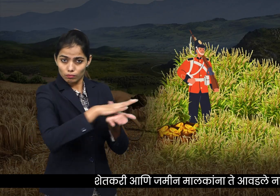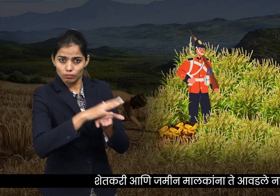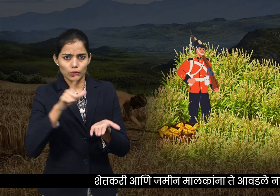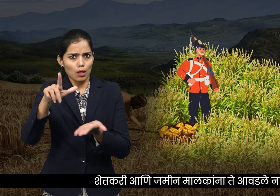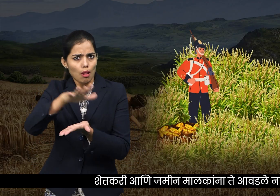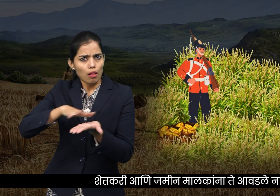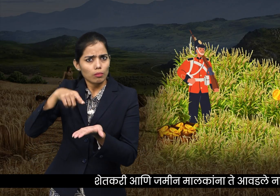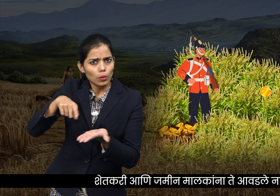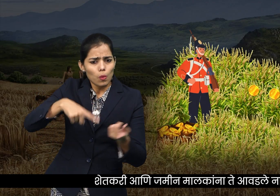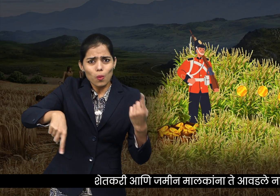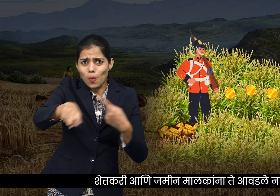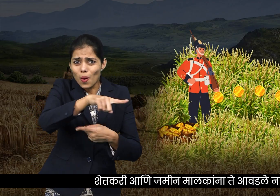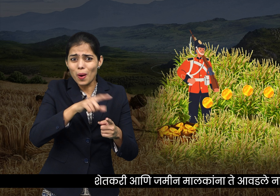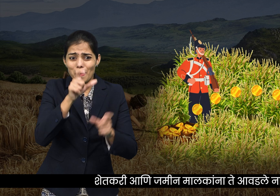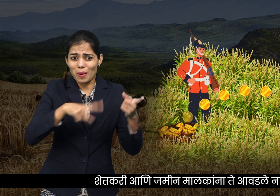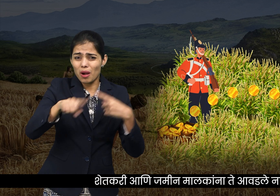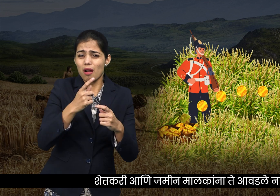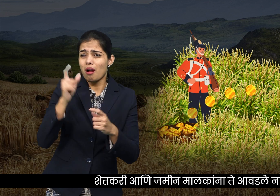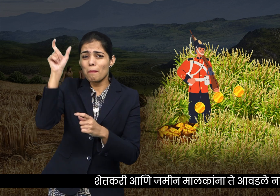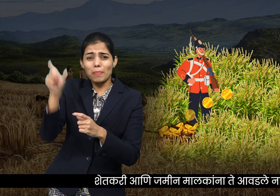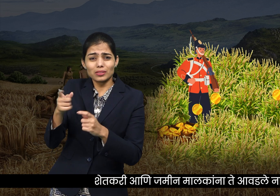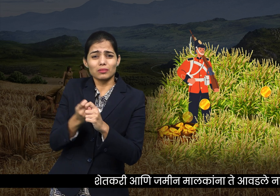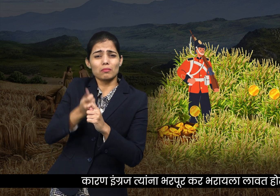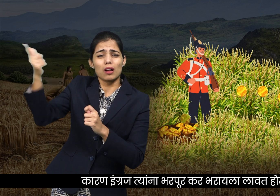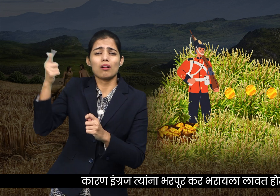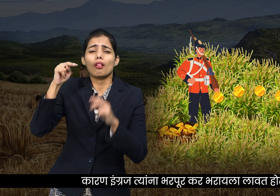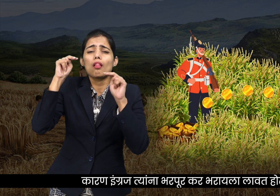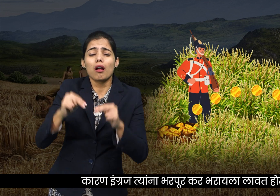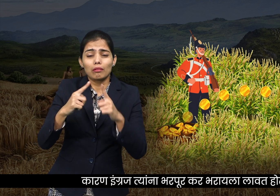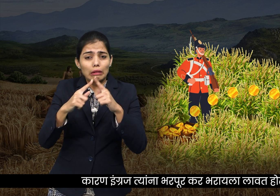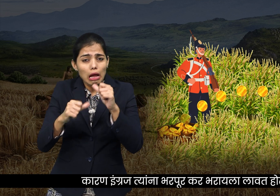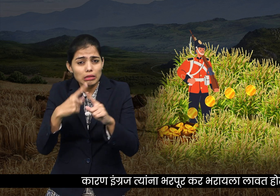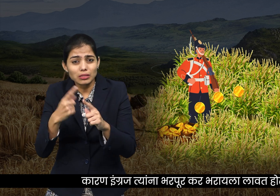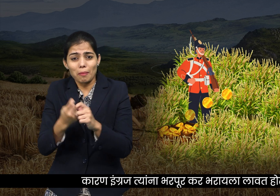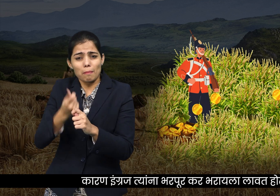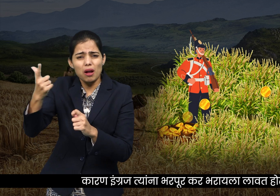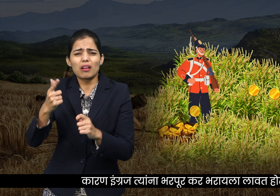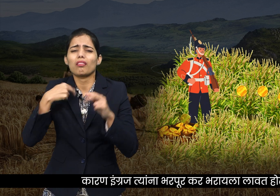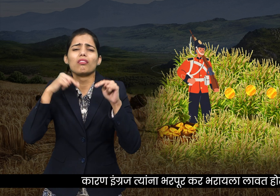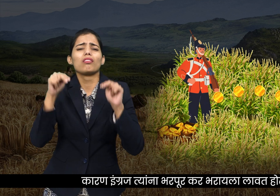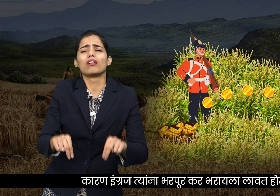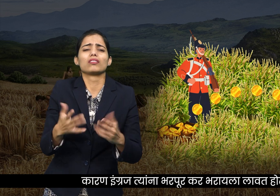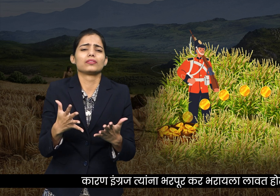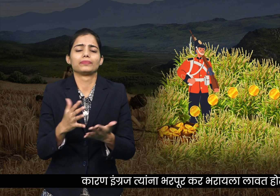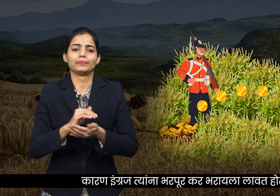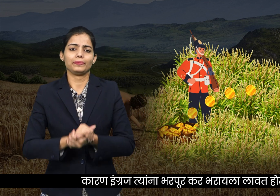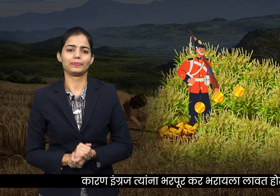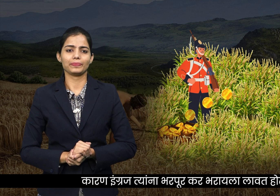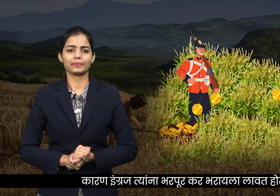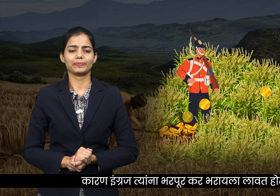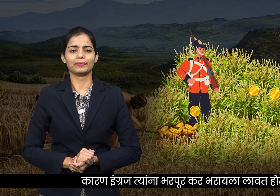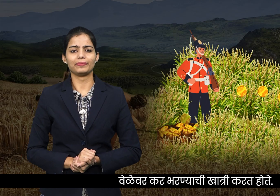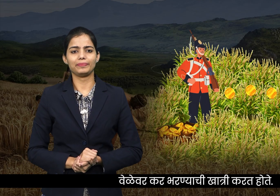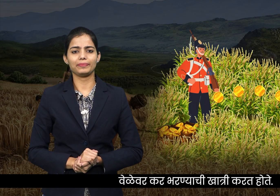शेतकरी आणि जमीन मालकांना ते आवडले नाहीत, कारण इंग्रज त्यांना भरपूर कर भरायला लावत